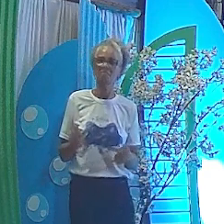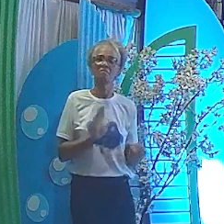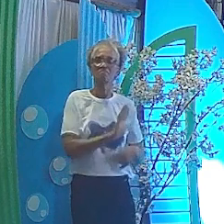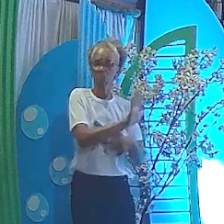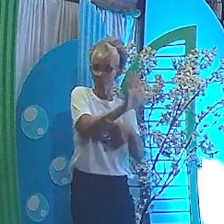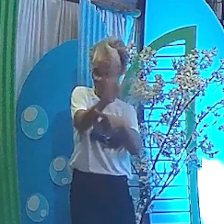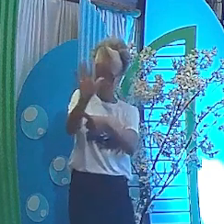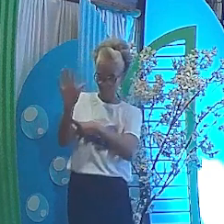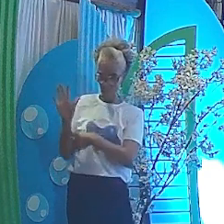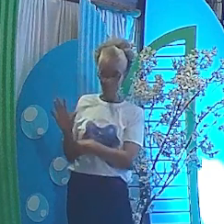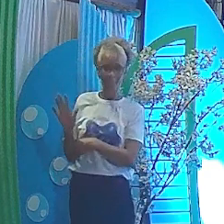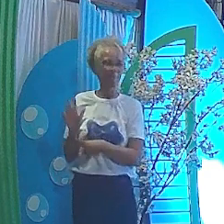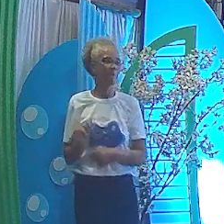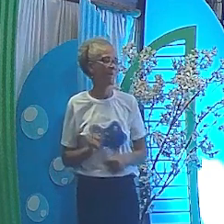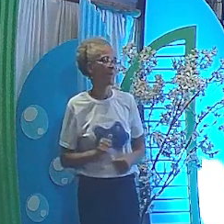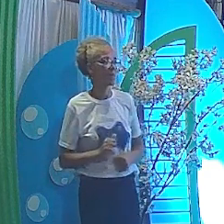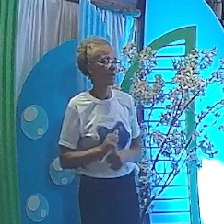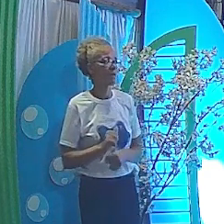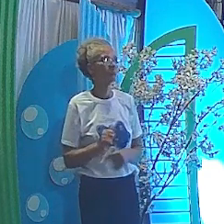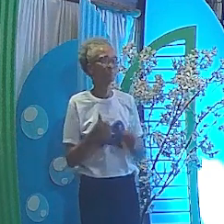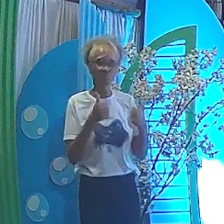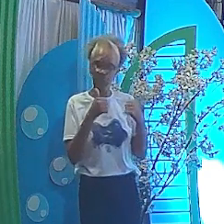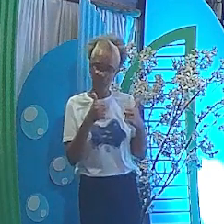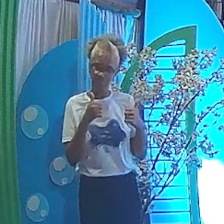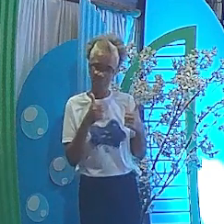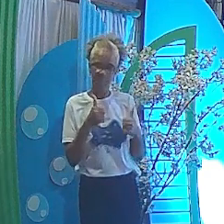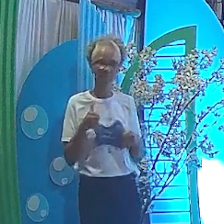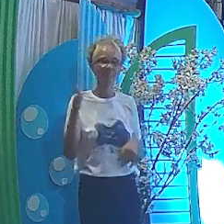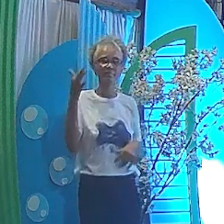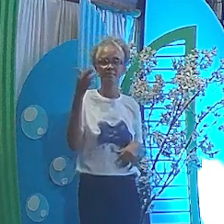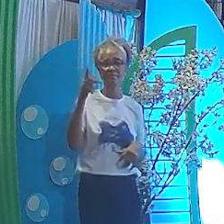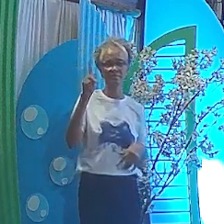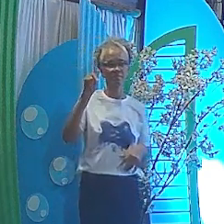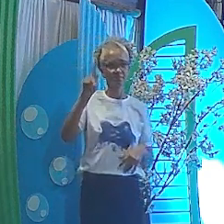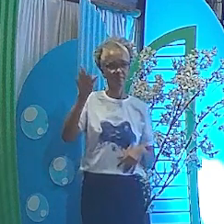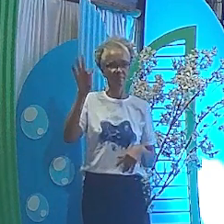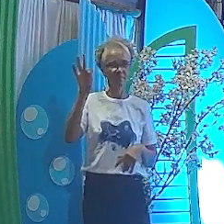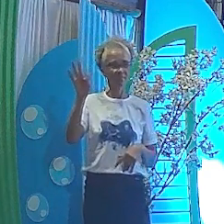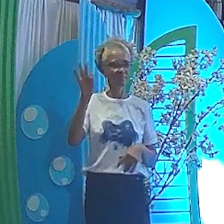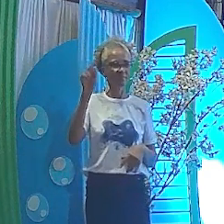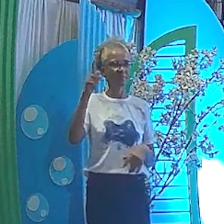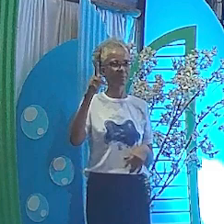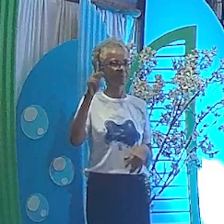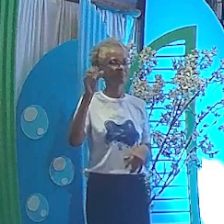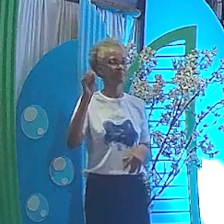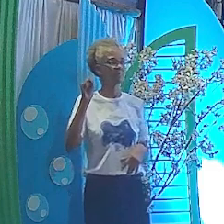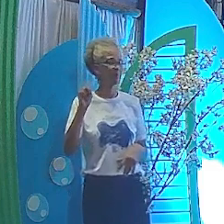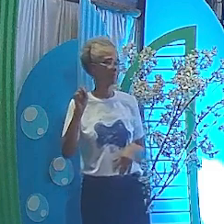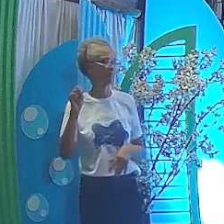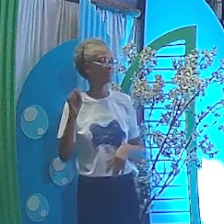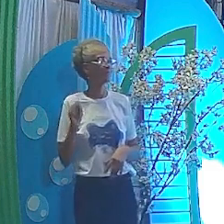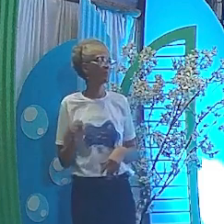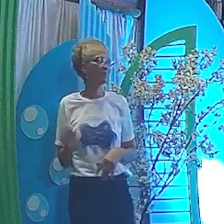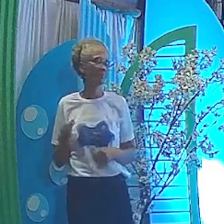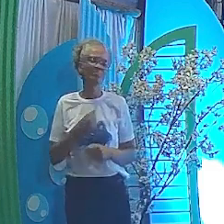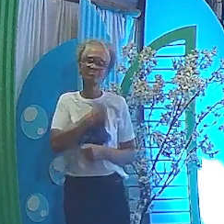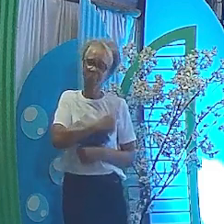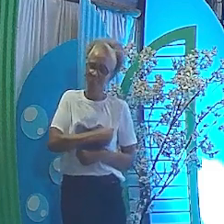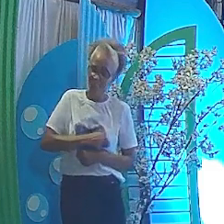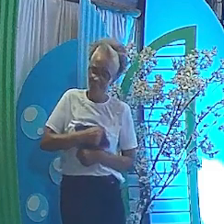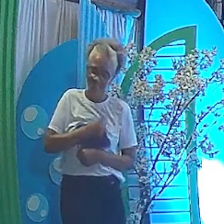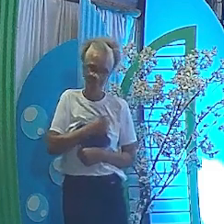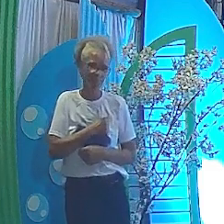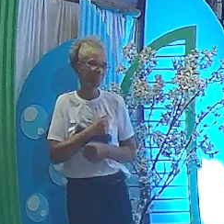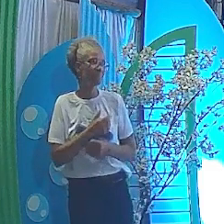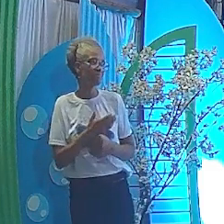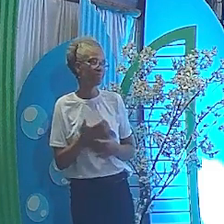também. Então, assim, essa é uma das ações da FlipF, que a gente tem um chamego muito grande. E é